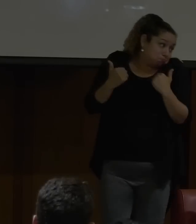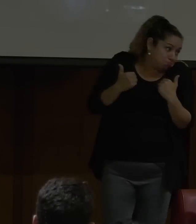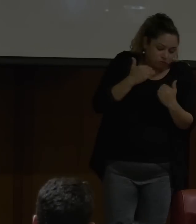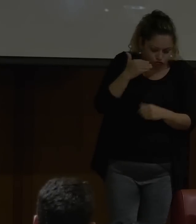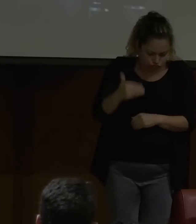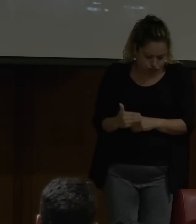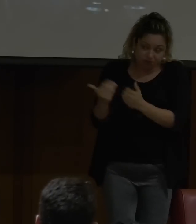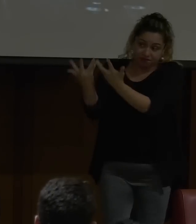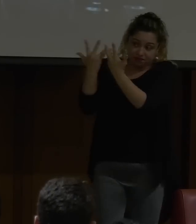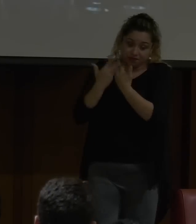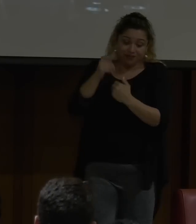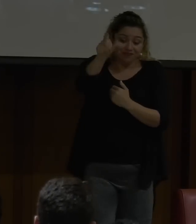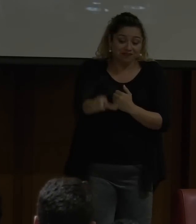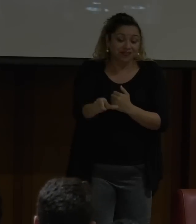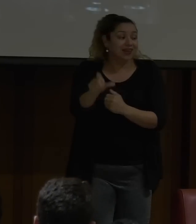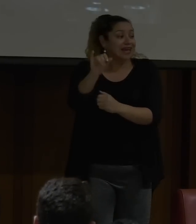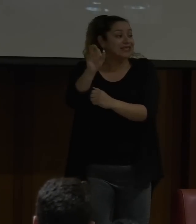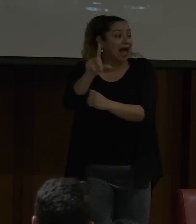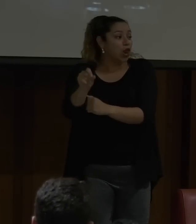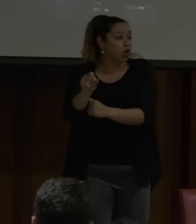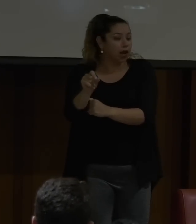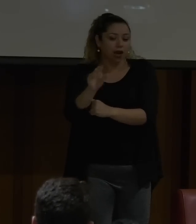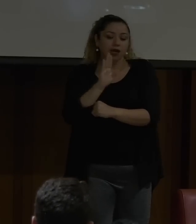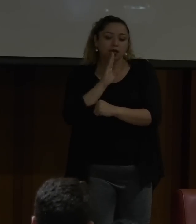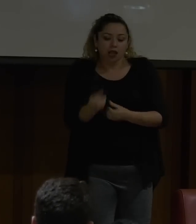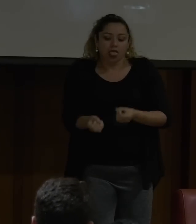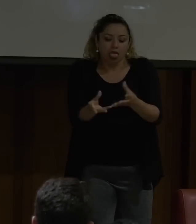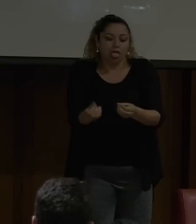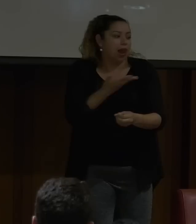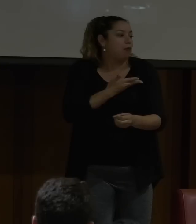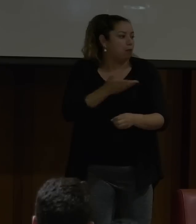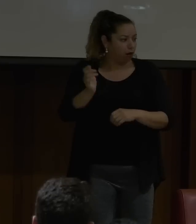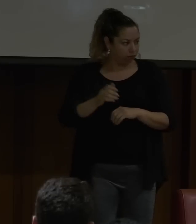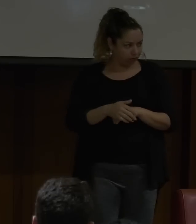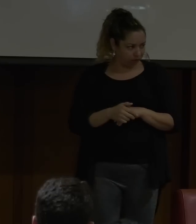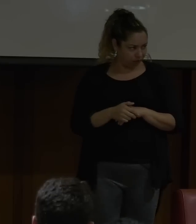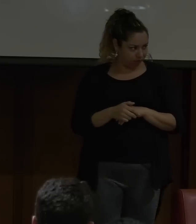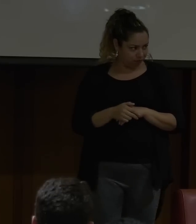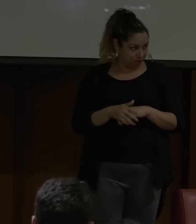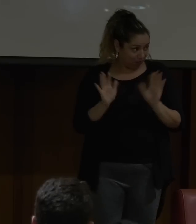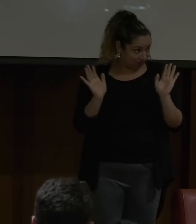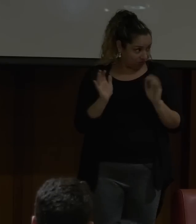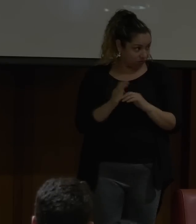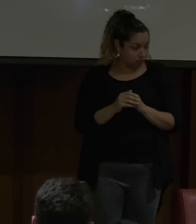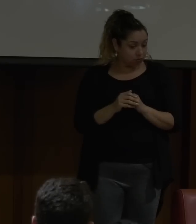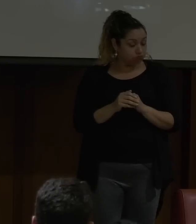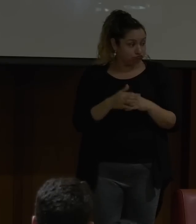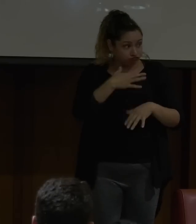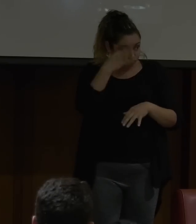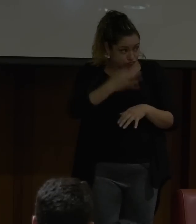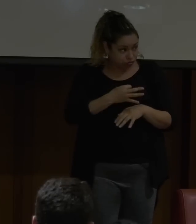las canciones de Escalona no las hacía él sino la mamá de Escalona, ¿sí? Lo que sí es cierto es que Escalona